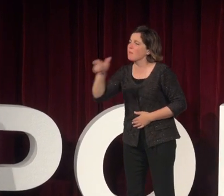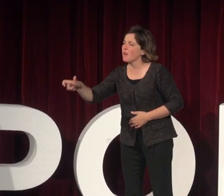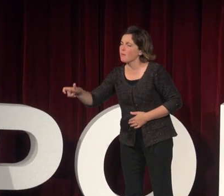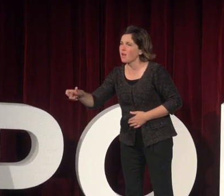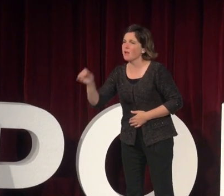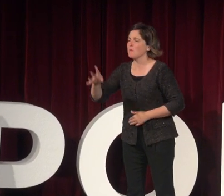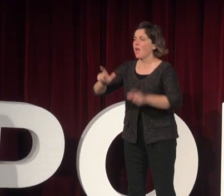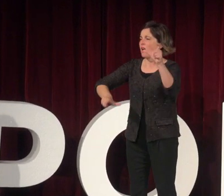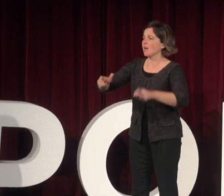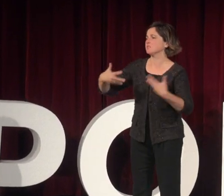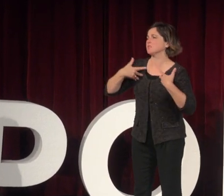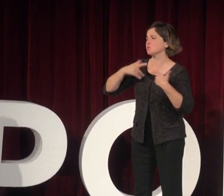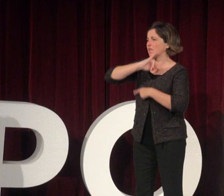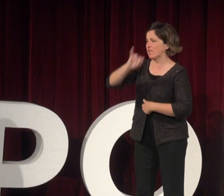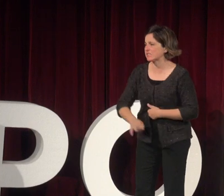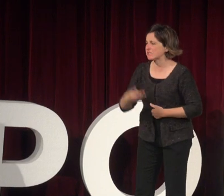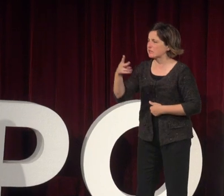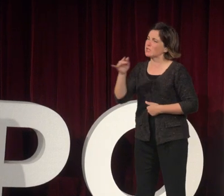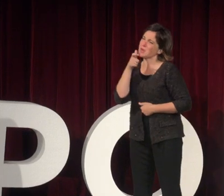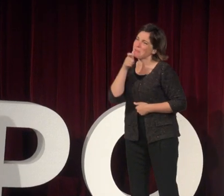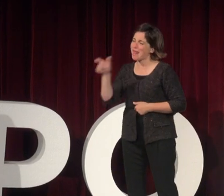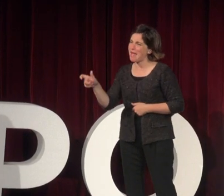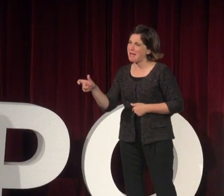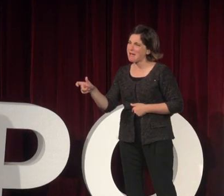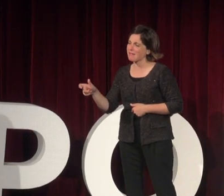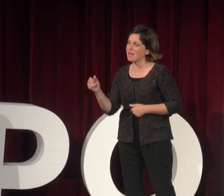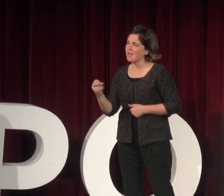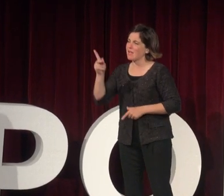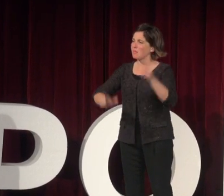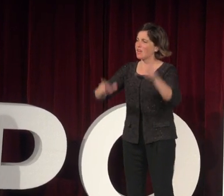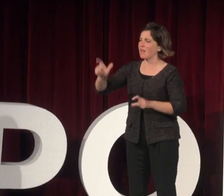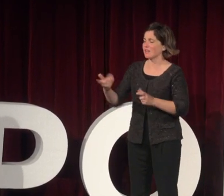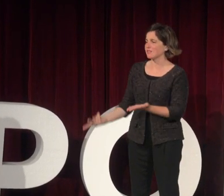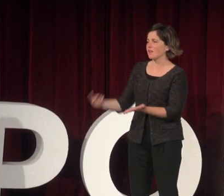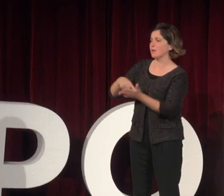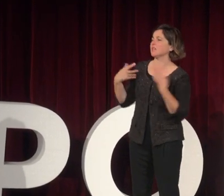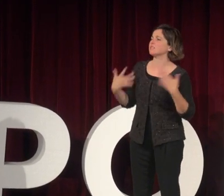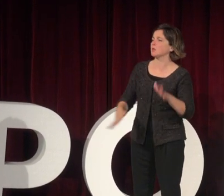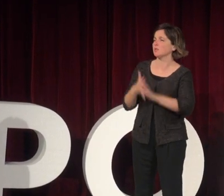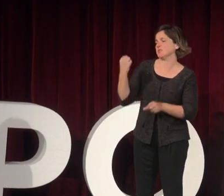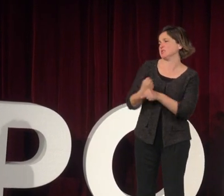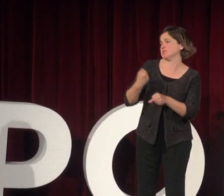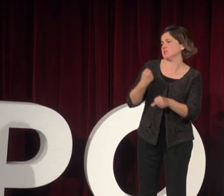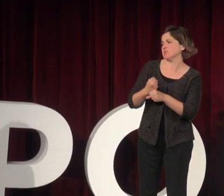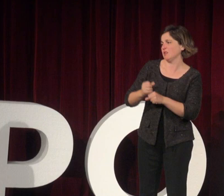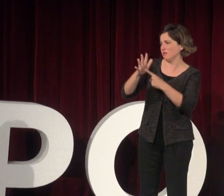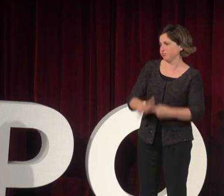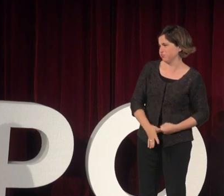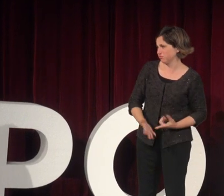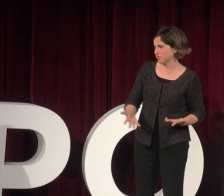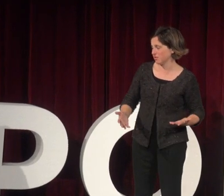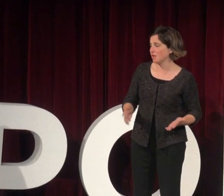palabra para la gente que sufre la crisis, sin tener una sola palabra para la gente que se levanta temprano y trabaja en condiciones